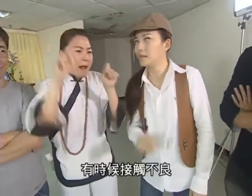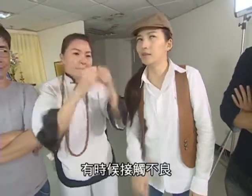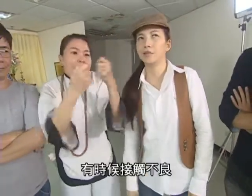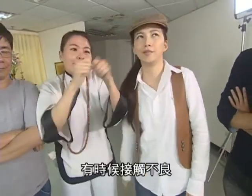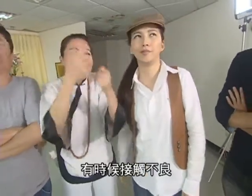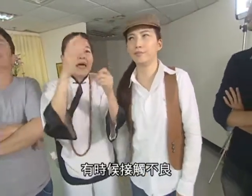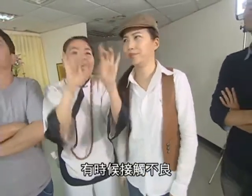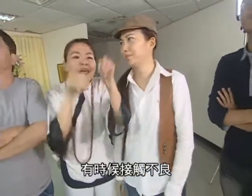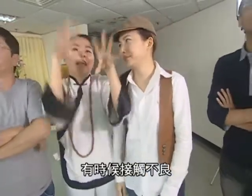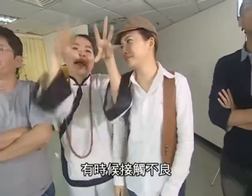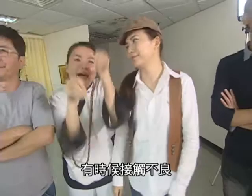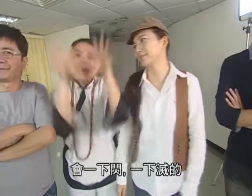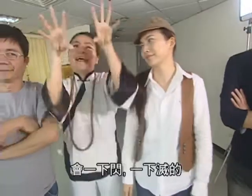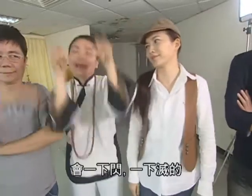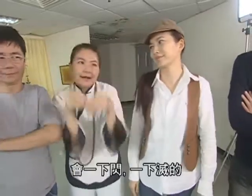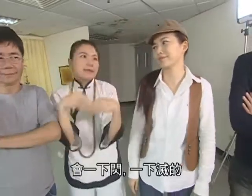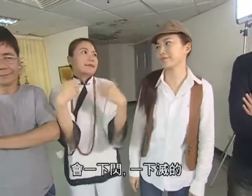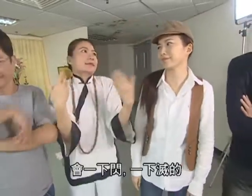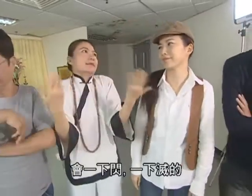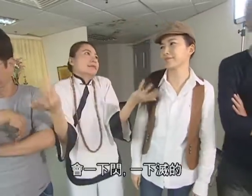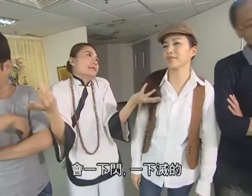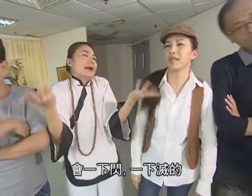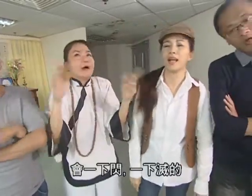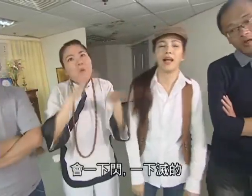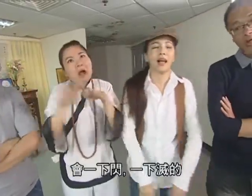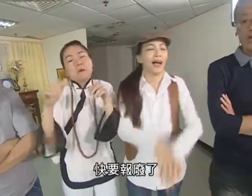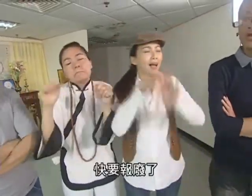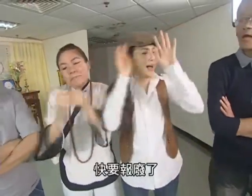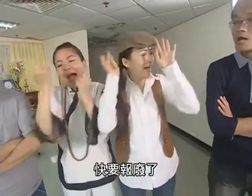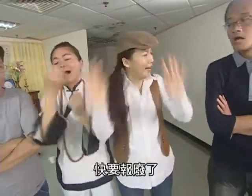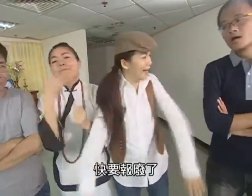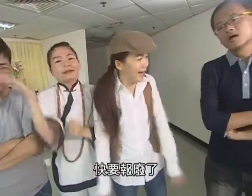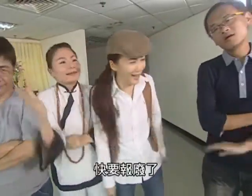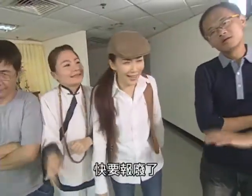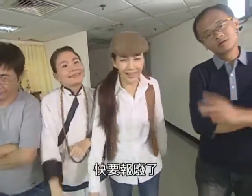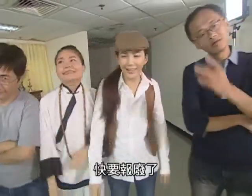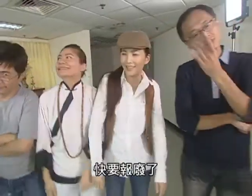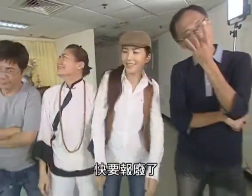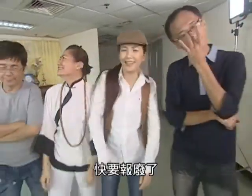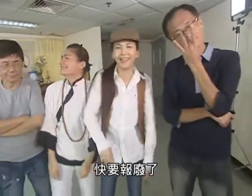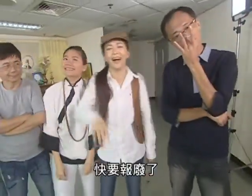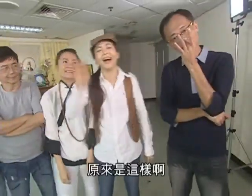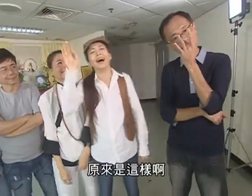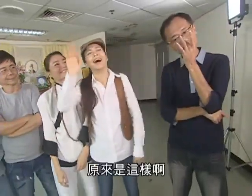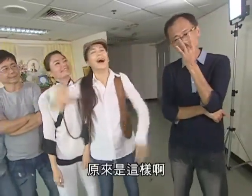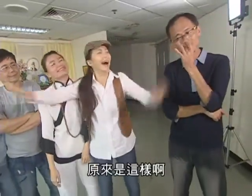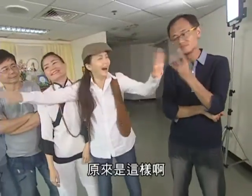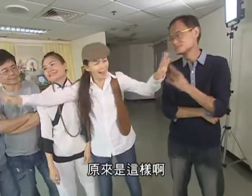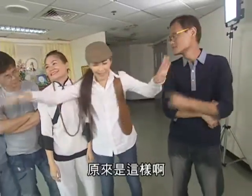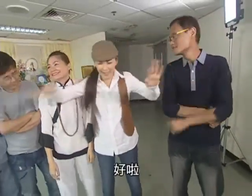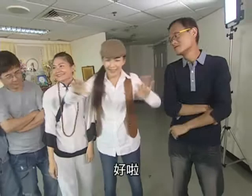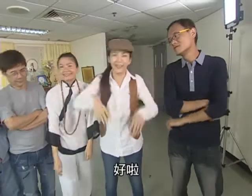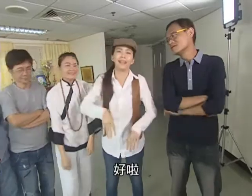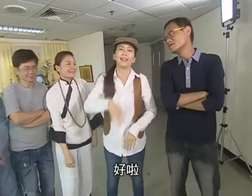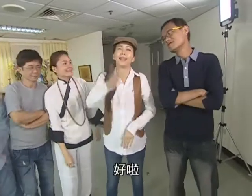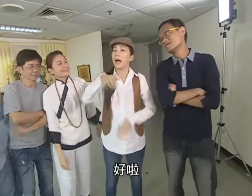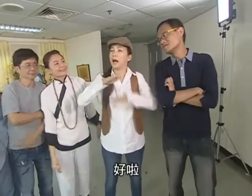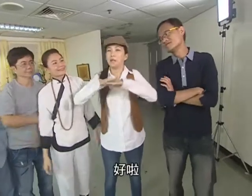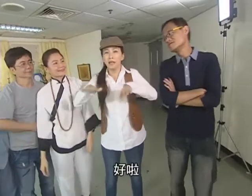接触不良，会一下闪一下灭的，快要报废了。 是这样啊。 好啦，